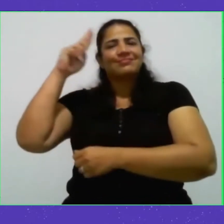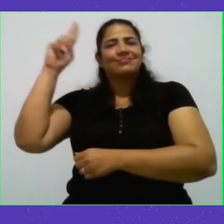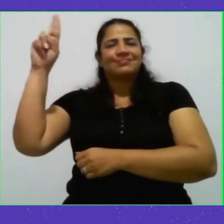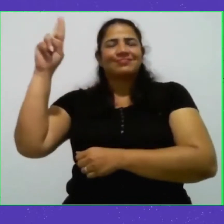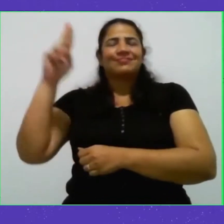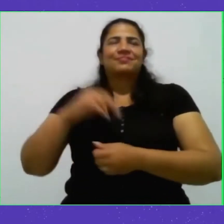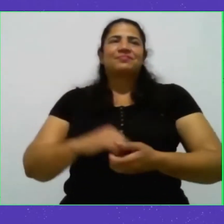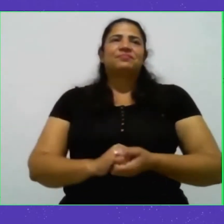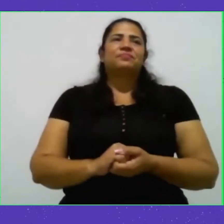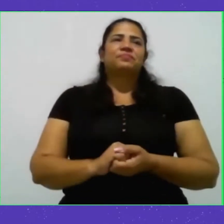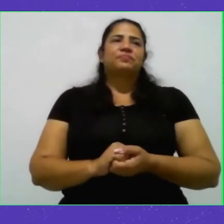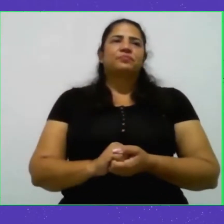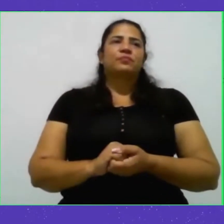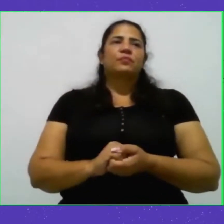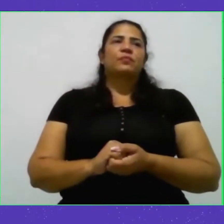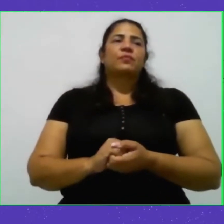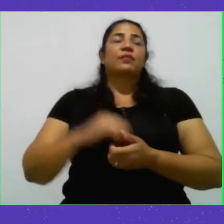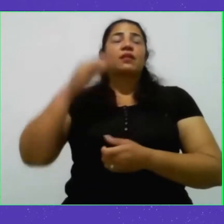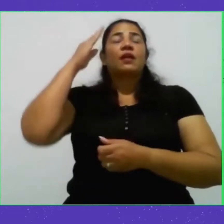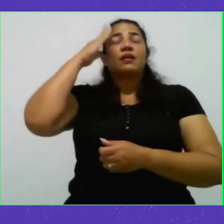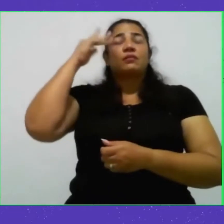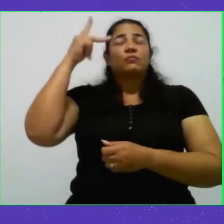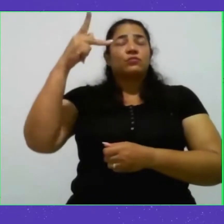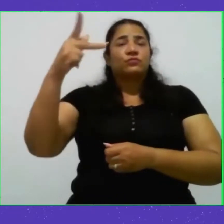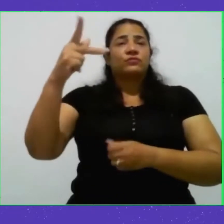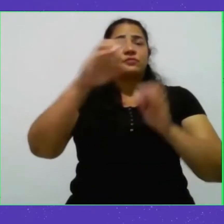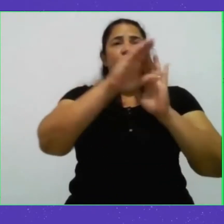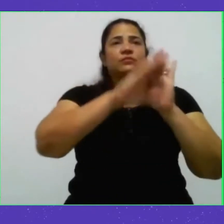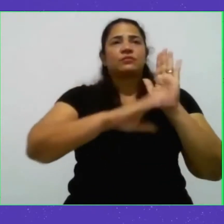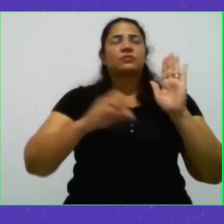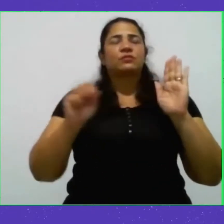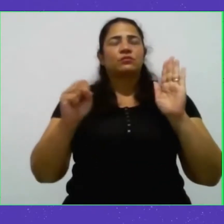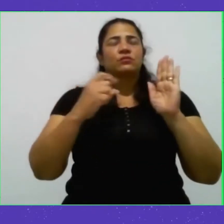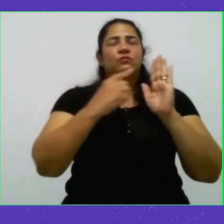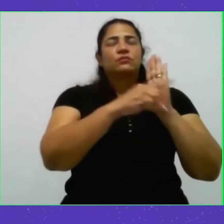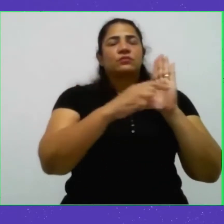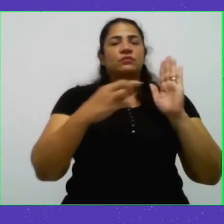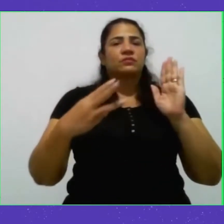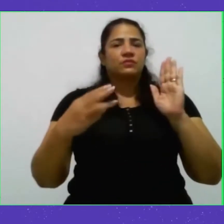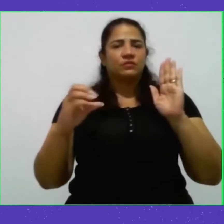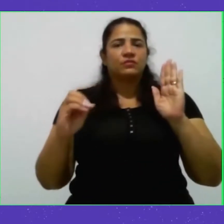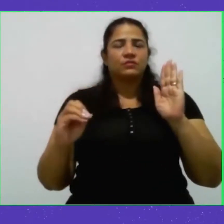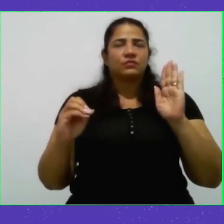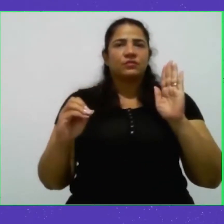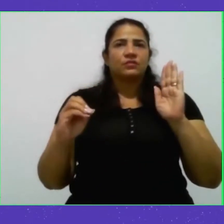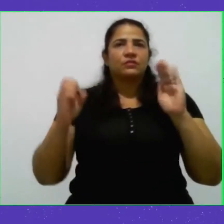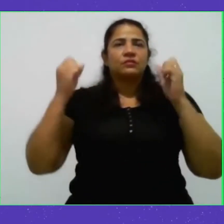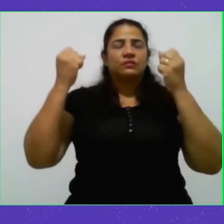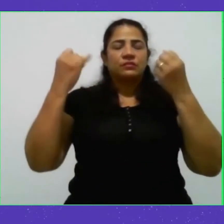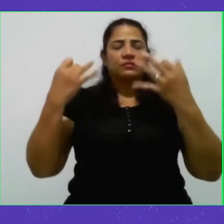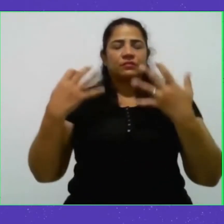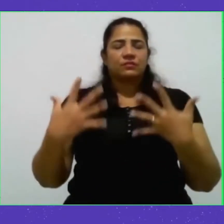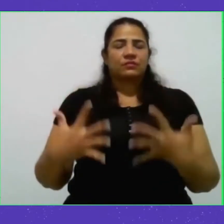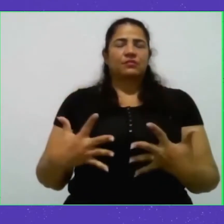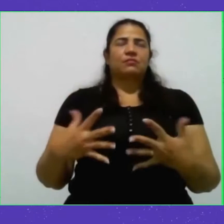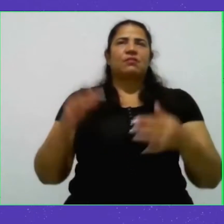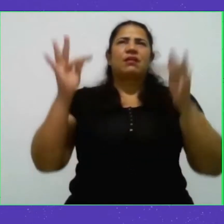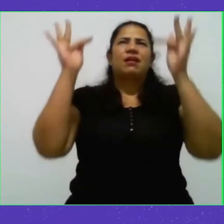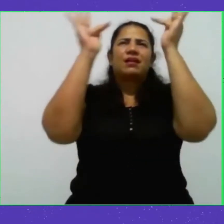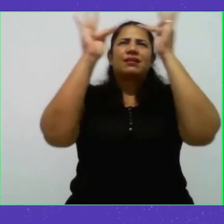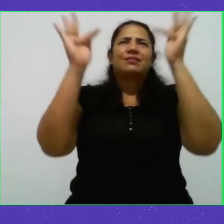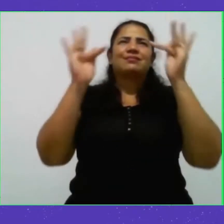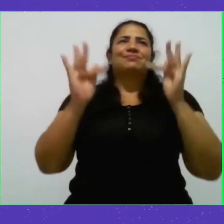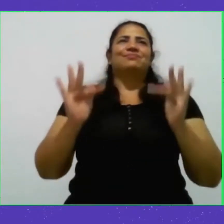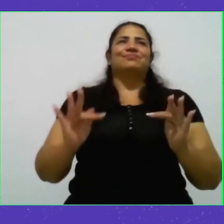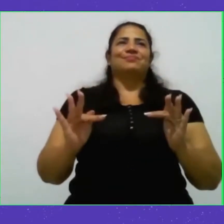Lá em Provérbios, capítulo 8, versículo 30, falando de felicidade, que é o